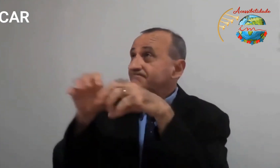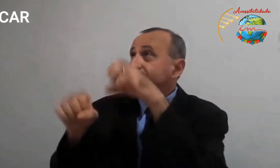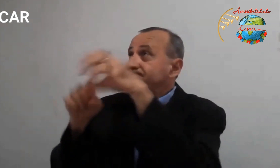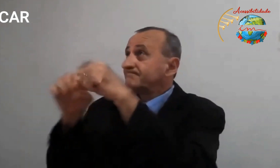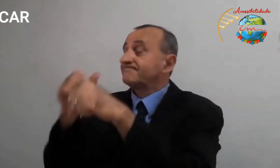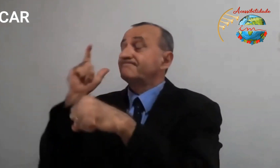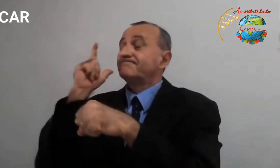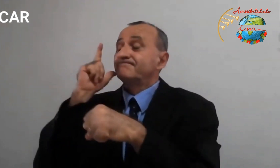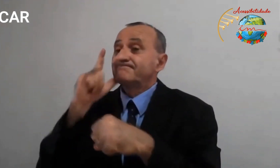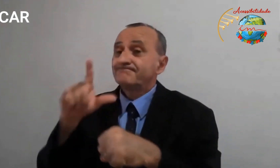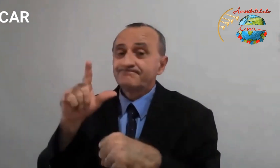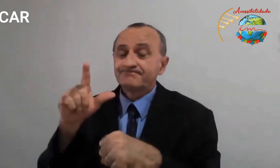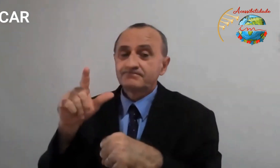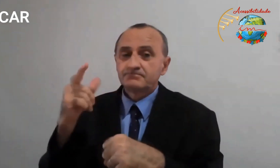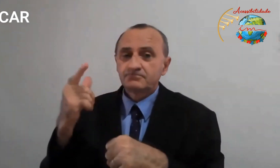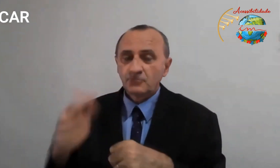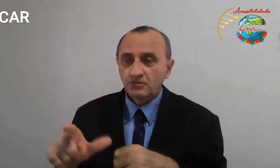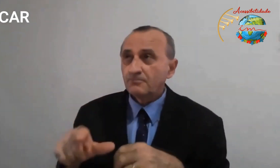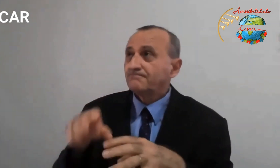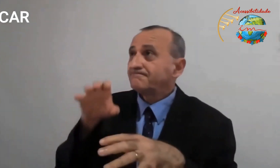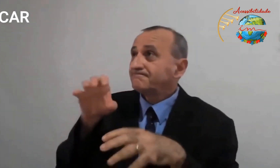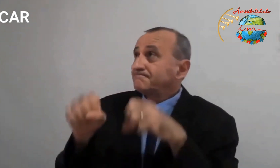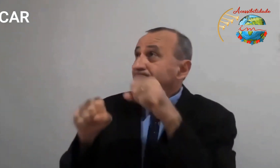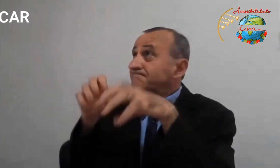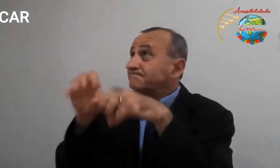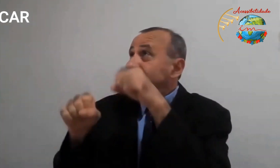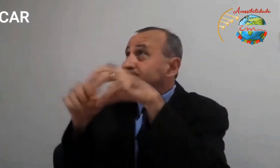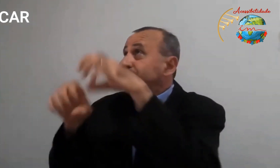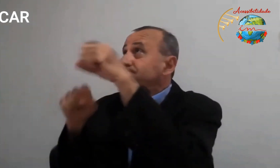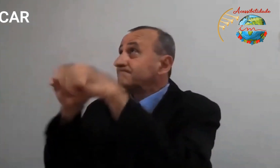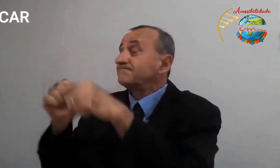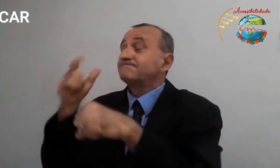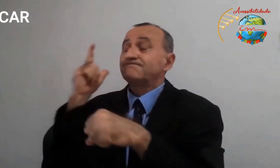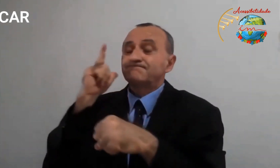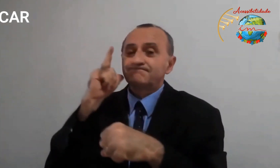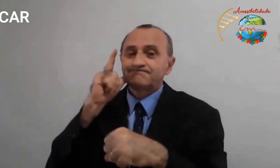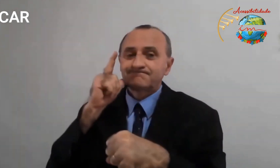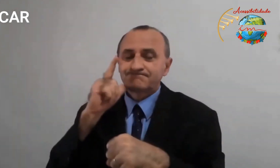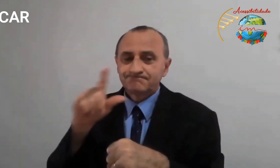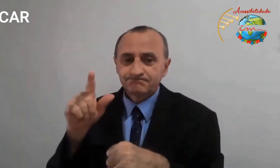Esse sinal para buscar quando é a respeito dos dons.